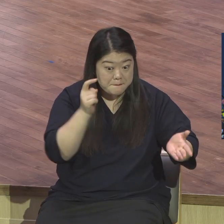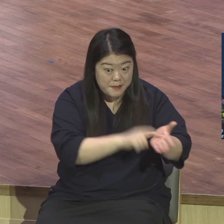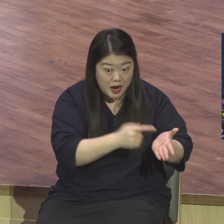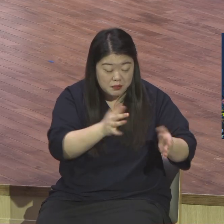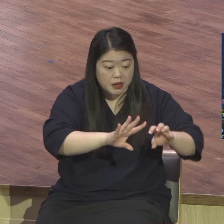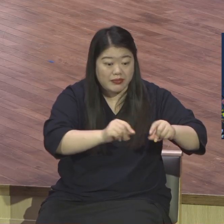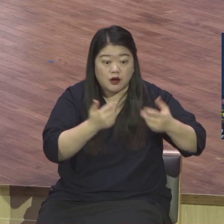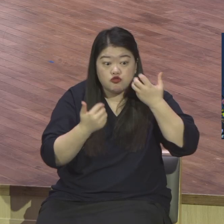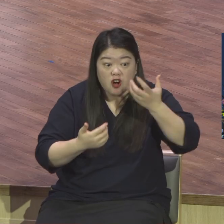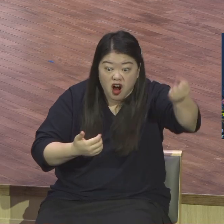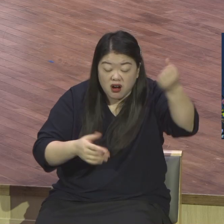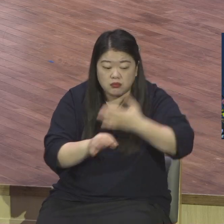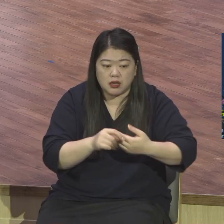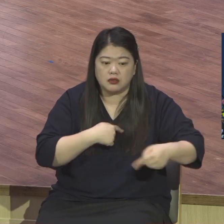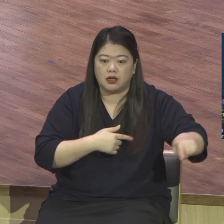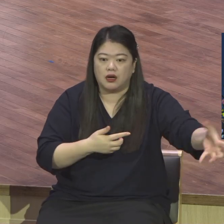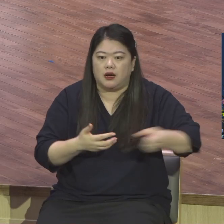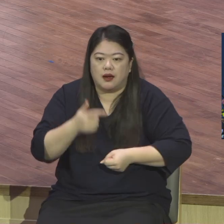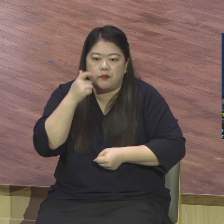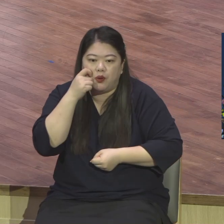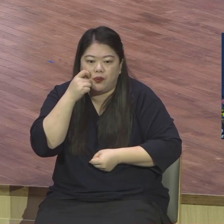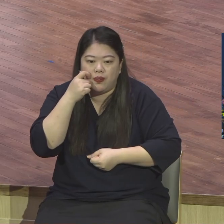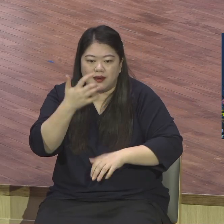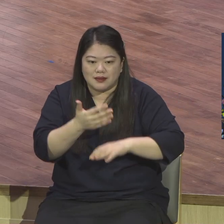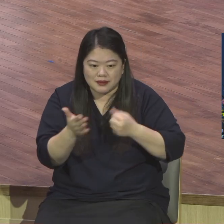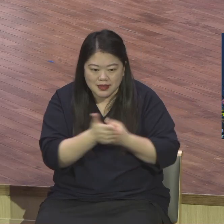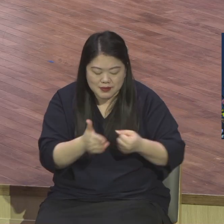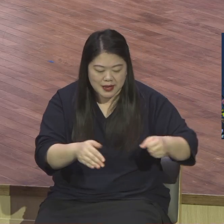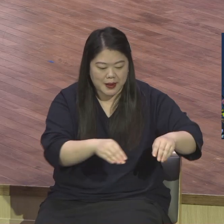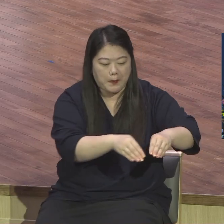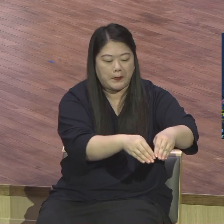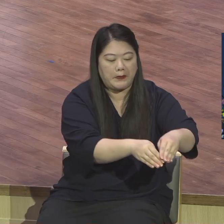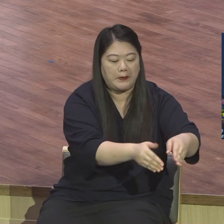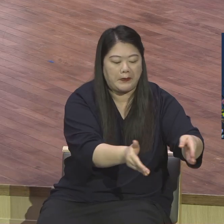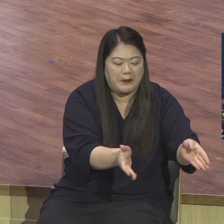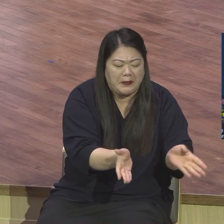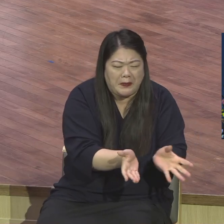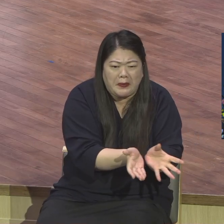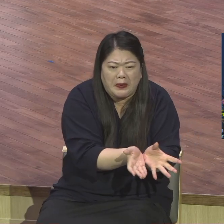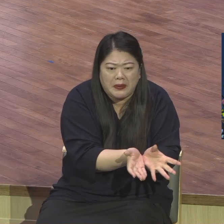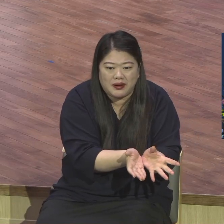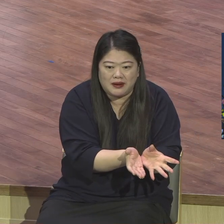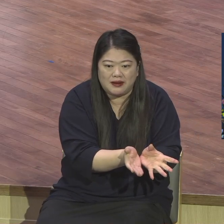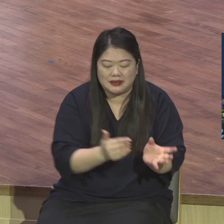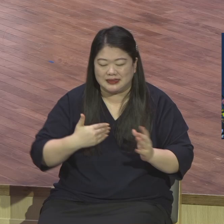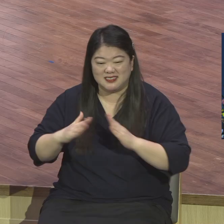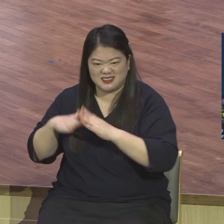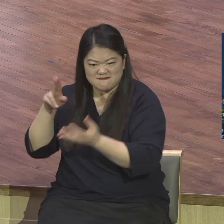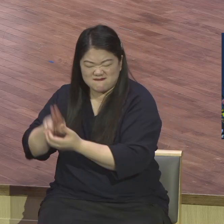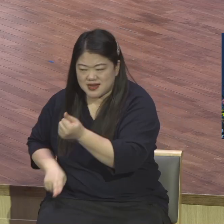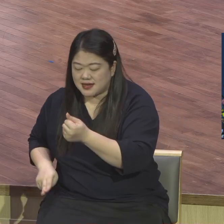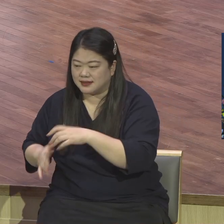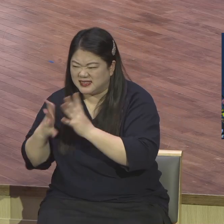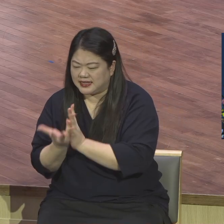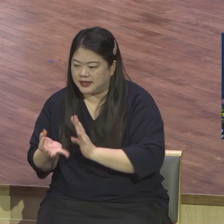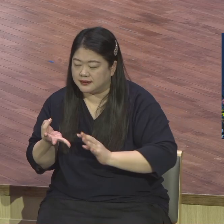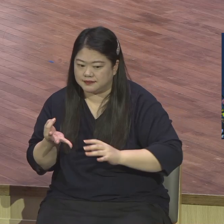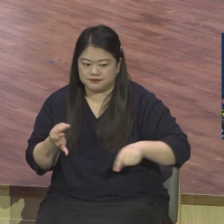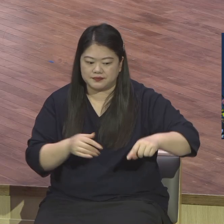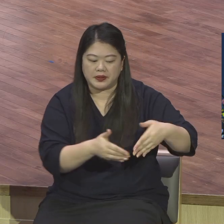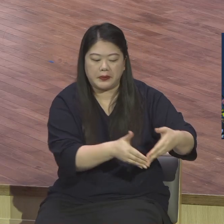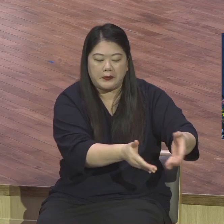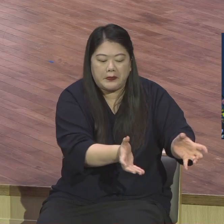때문에 있는 걸 다 팔아서 샀다. 이게 무슨 말이에요? 예수 그리스도를 믿는 이거 하나 때문에